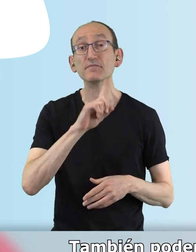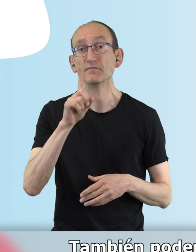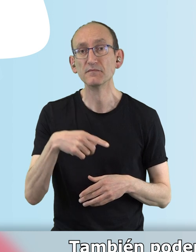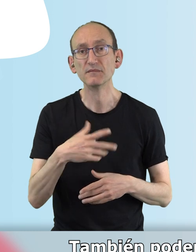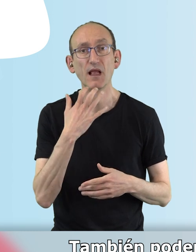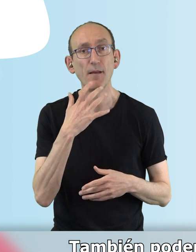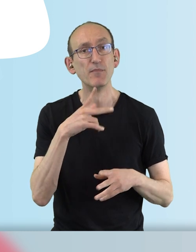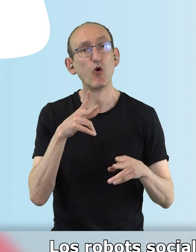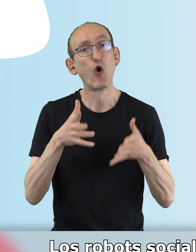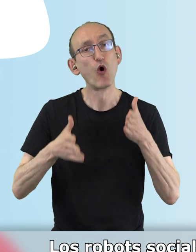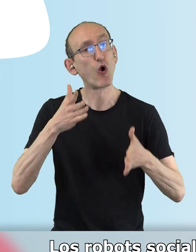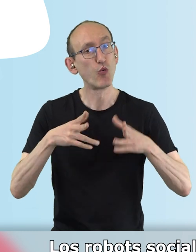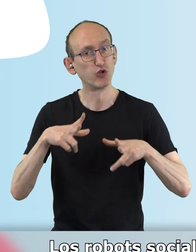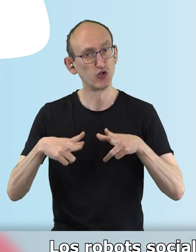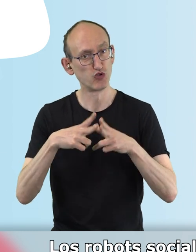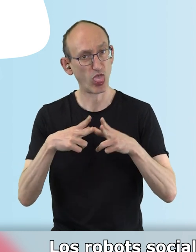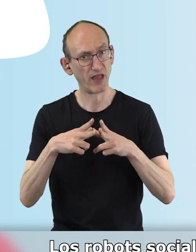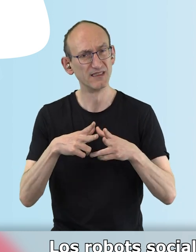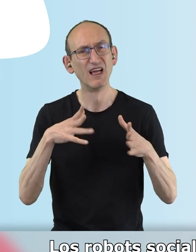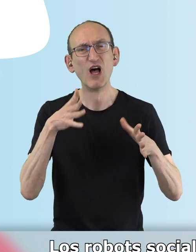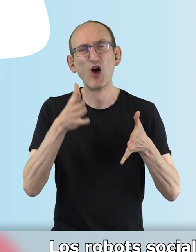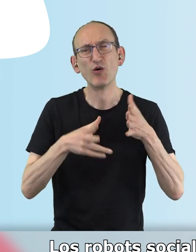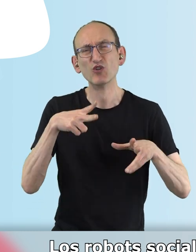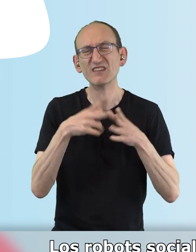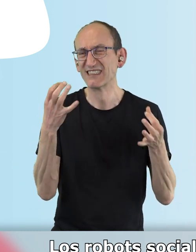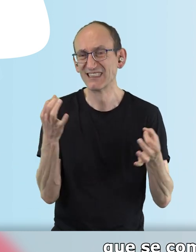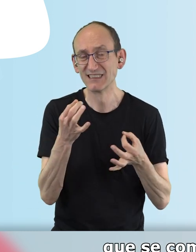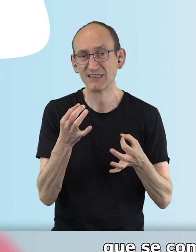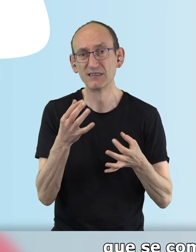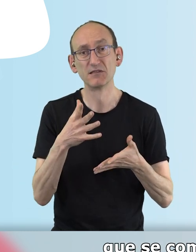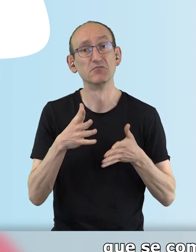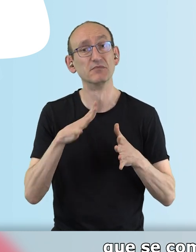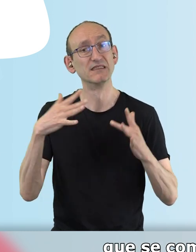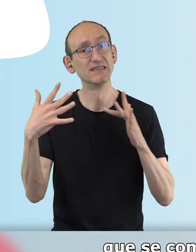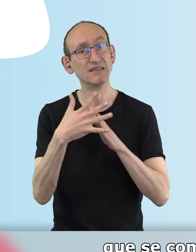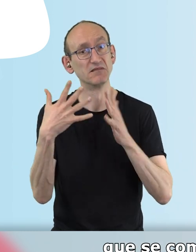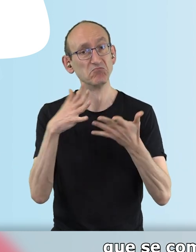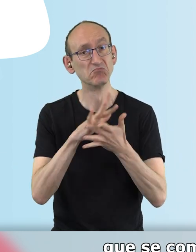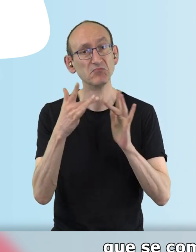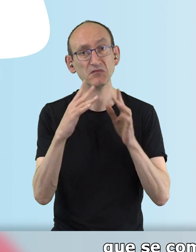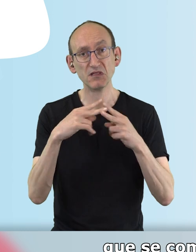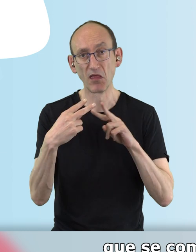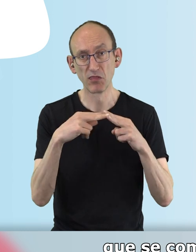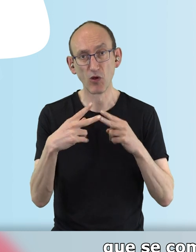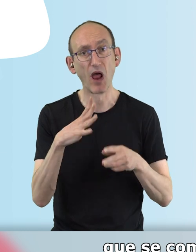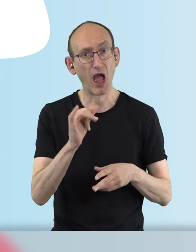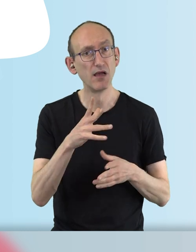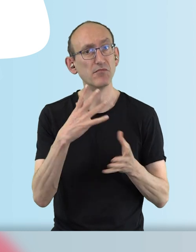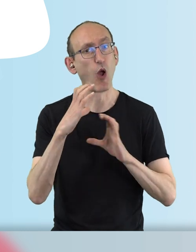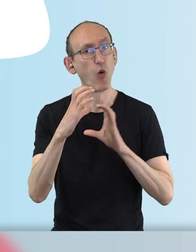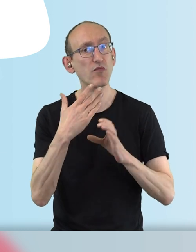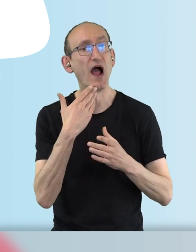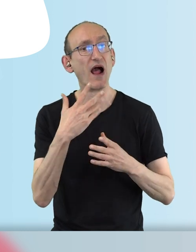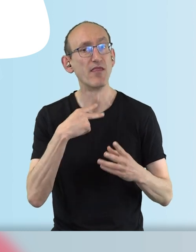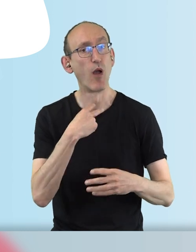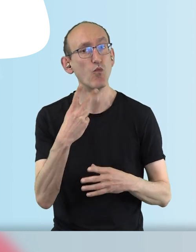podemos pensar en robots sociales. Los robots sociales son robots con capacidad de interacción que se comunican como nos comunicamos las personas,